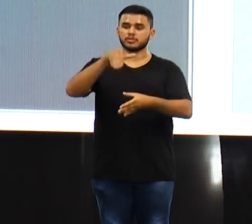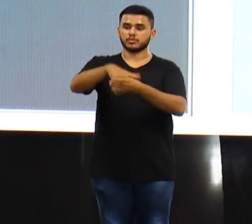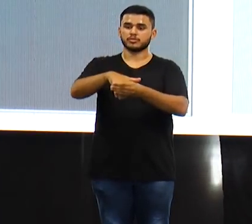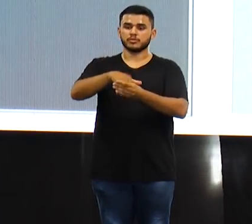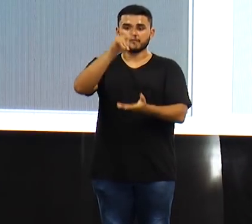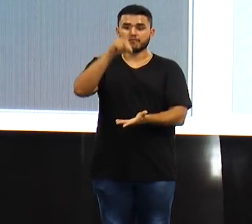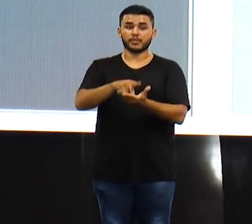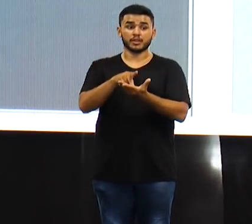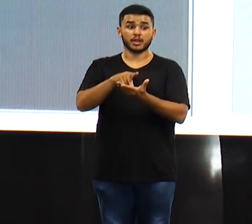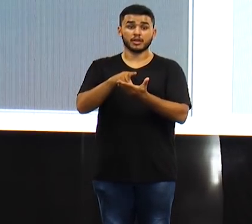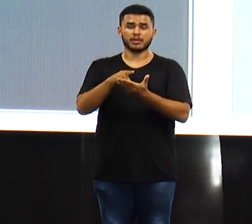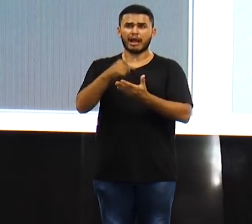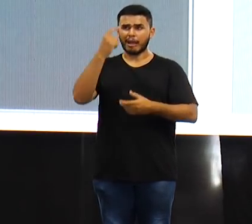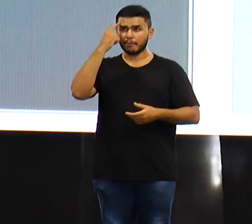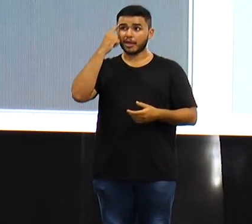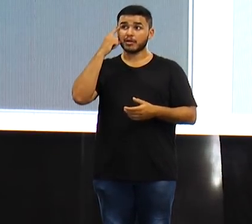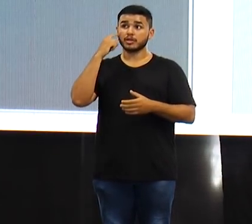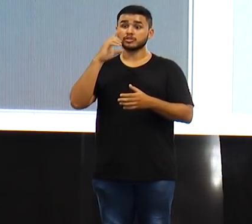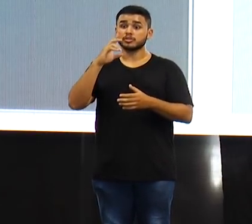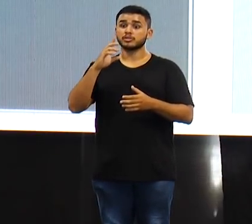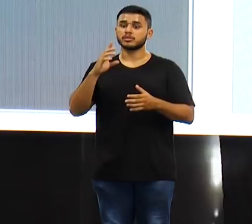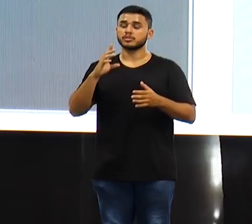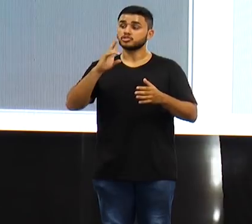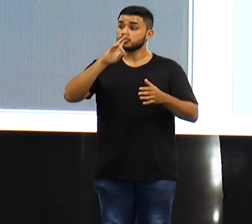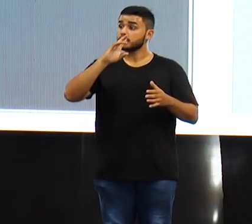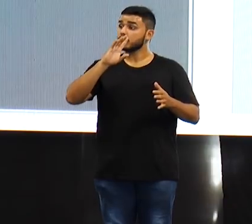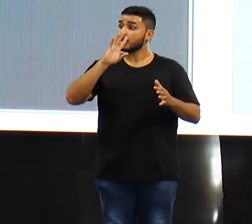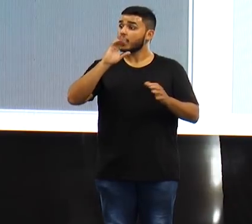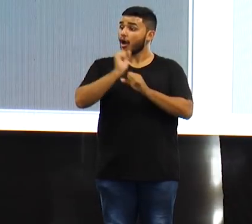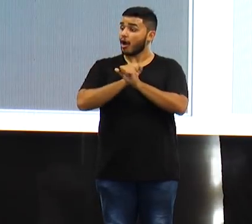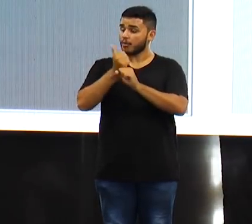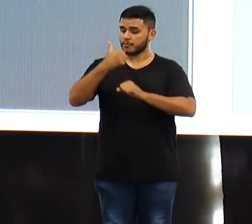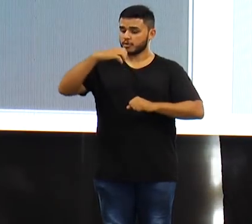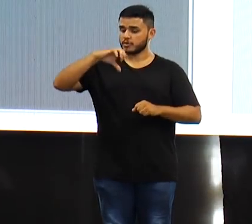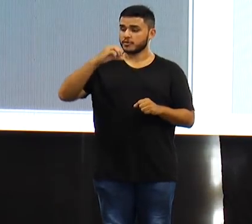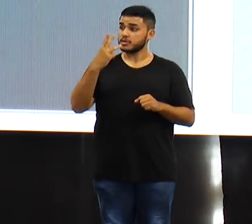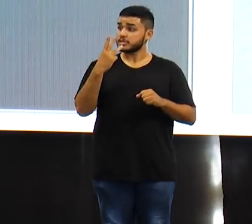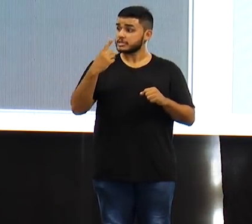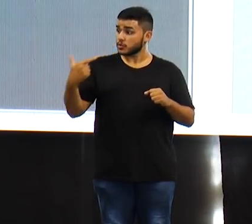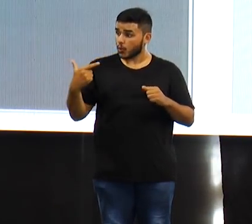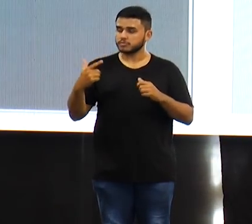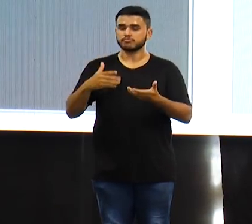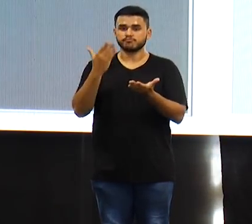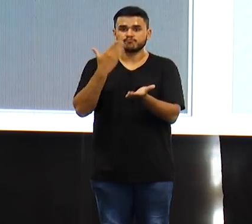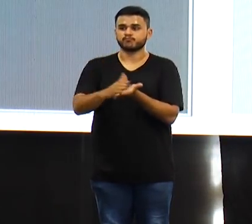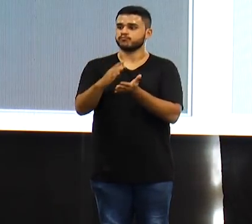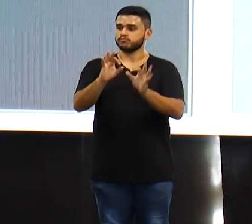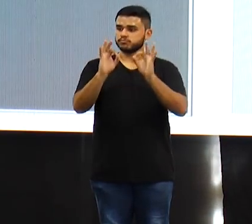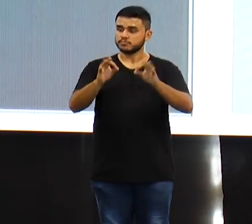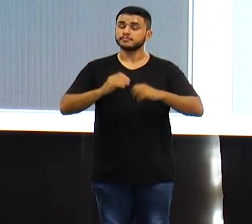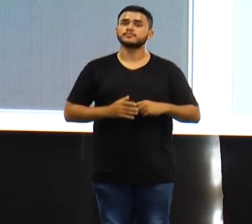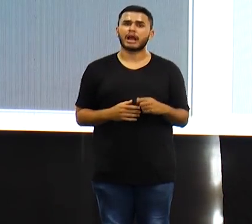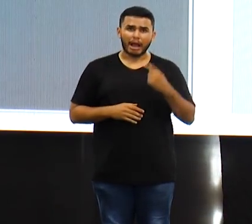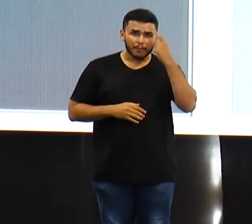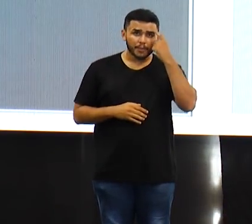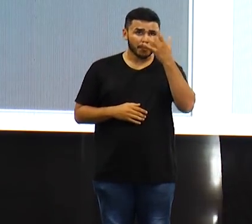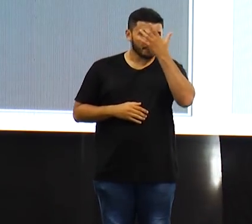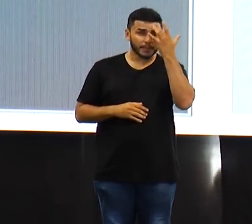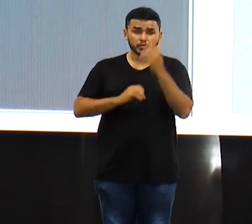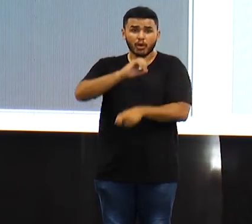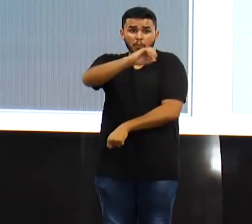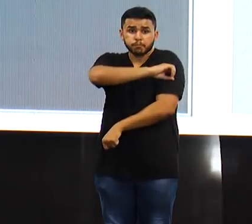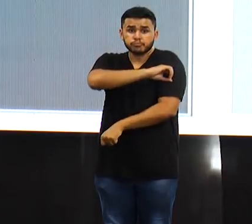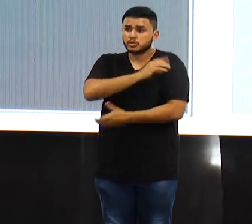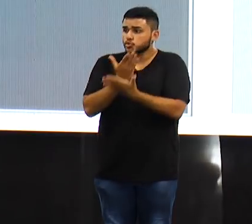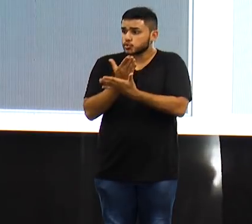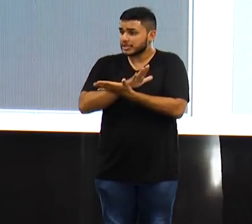voto feminino. Professor, analfabeto pode votar na Constituição 34? Não. A universalização do